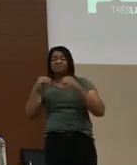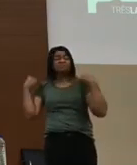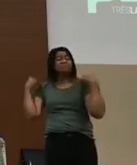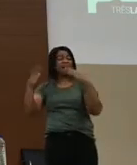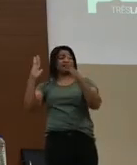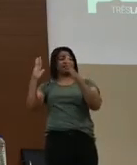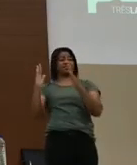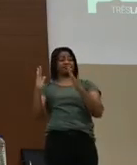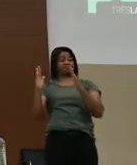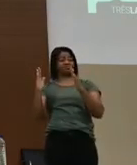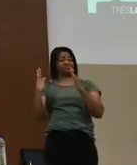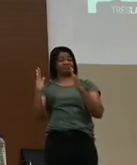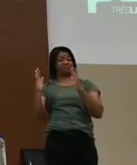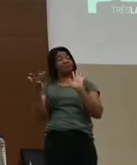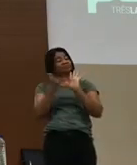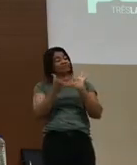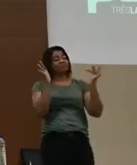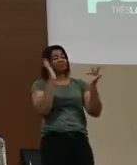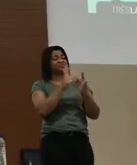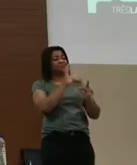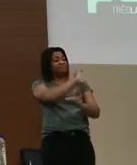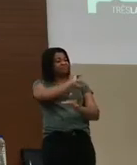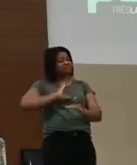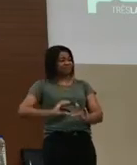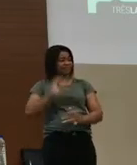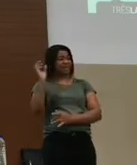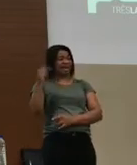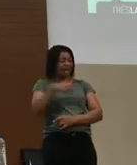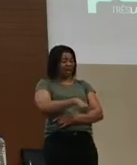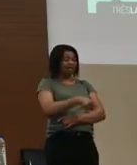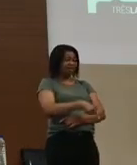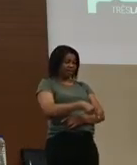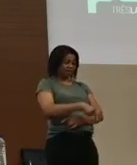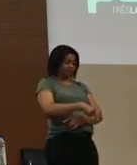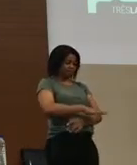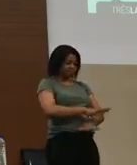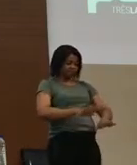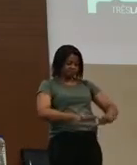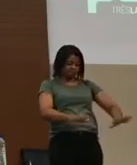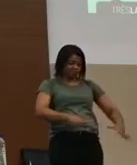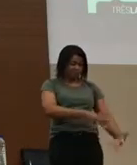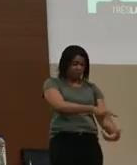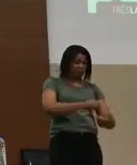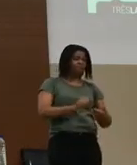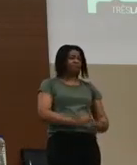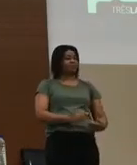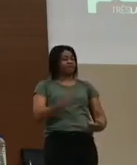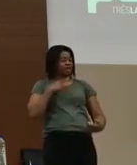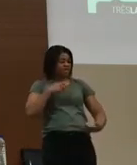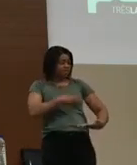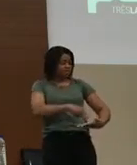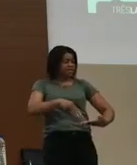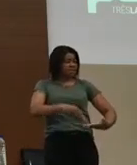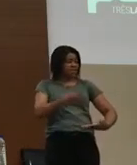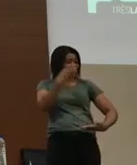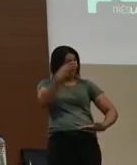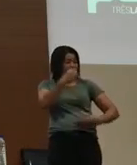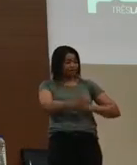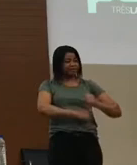mais. Jesus, ele na terra, ele exerceu o ministério com apenas 3